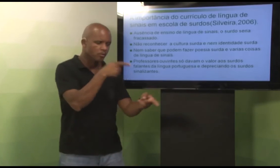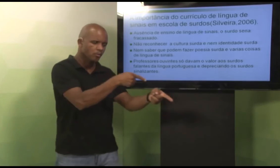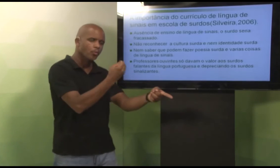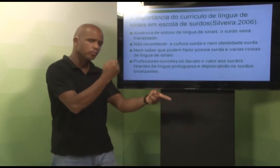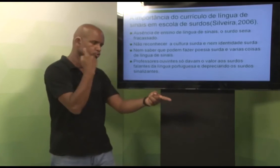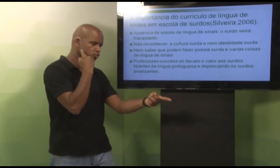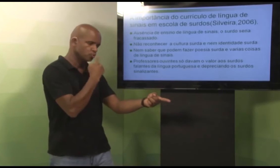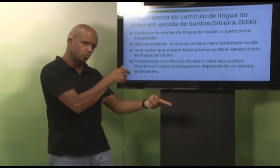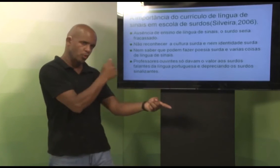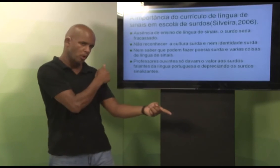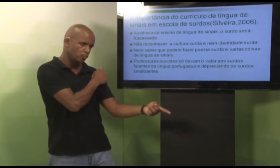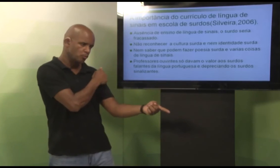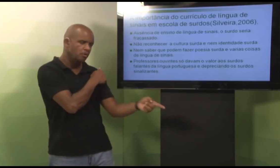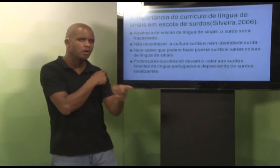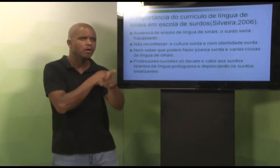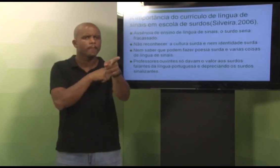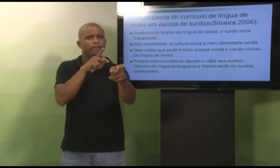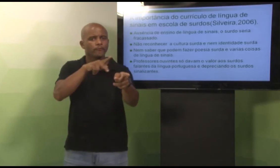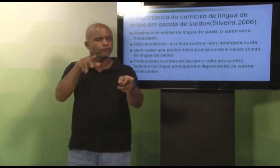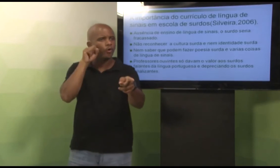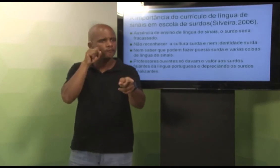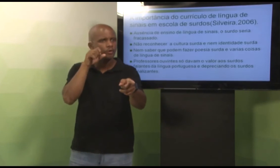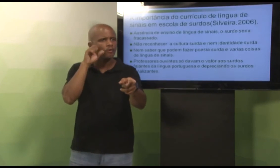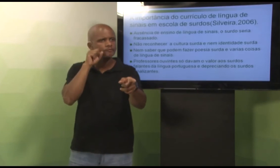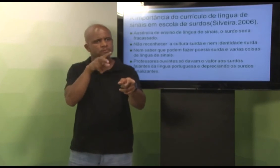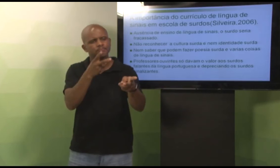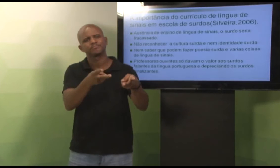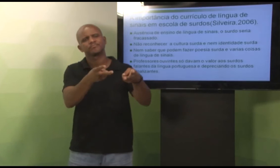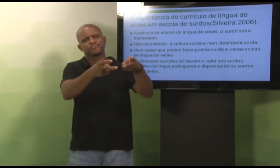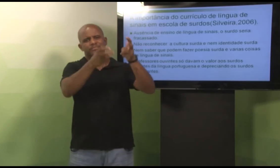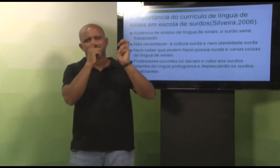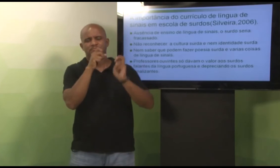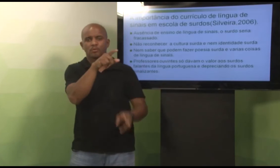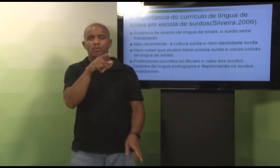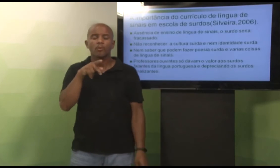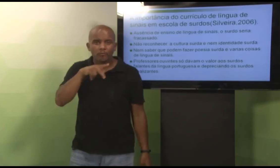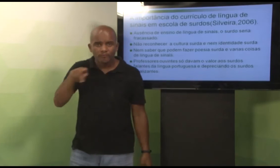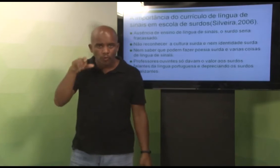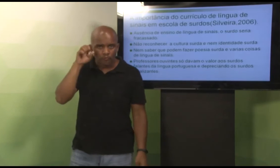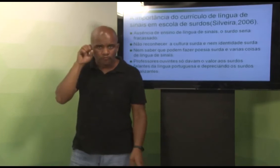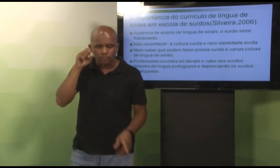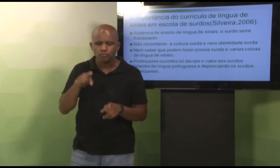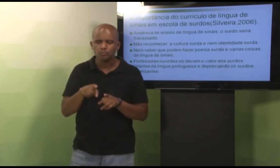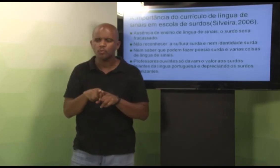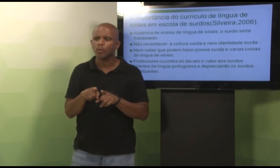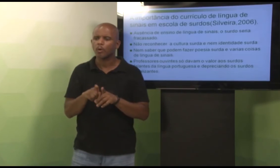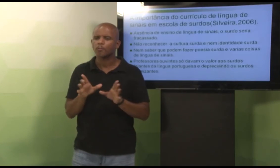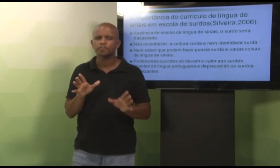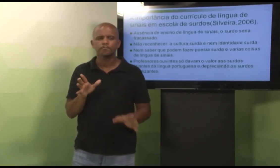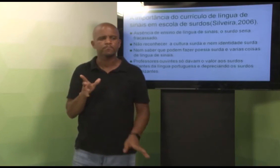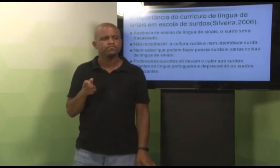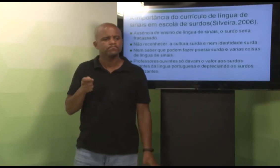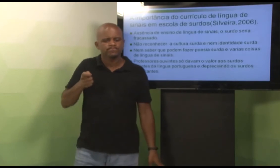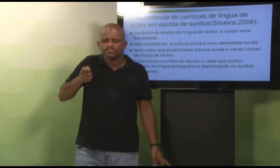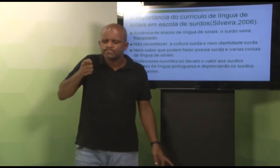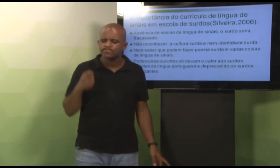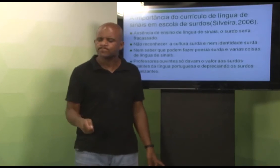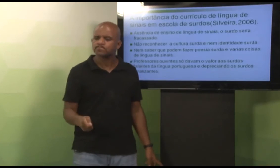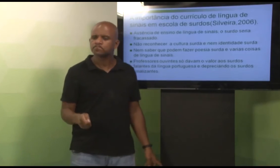mostrou que professores ouvintes tinham ali alunos surdos e percebia